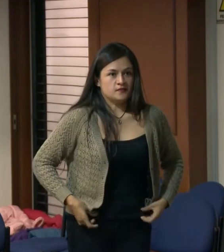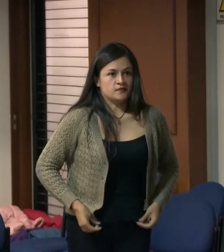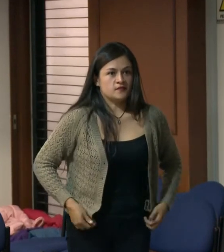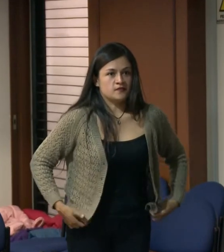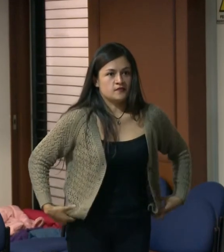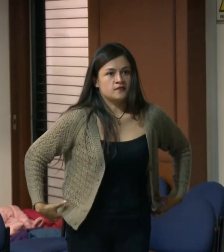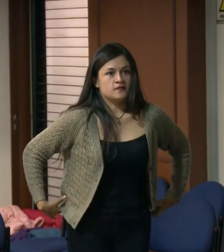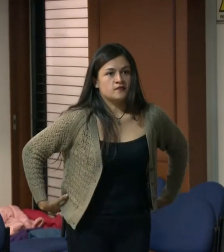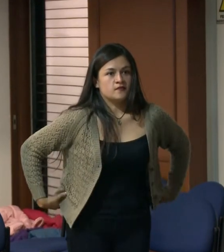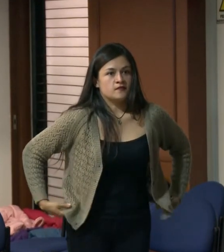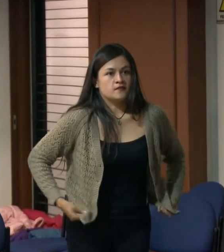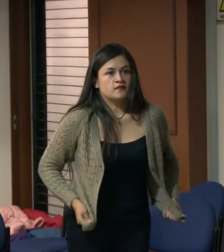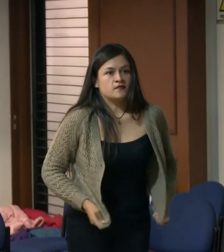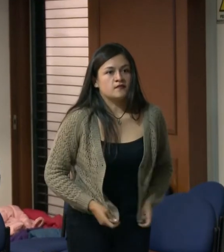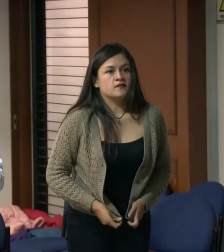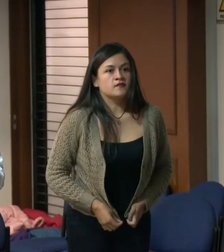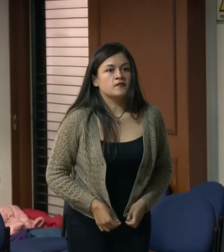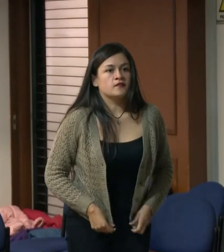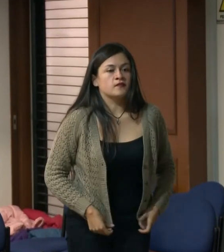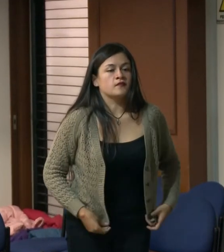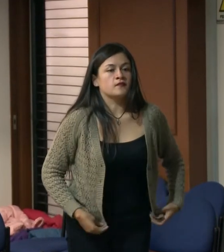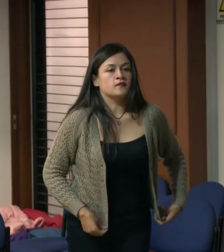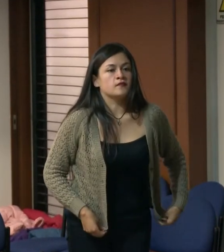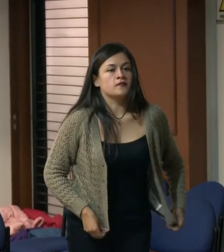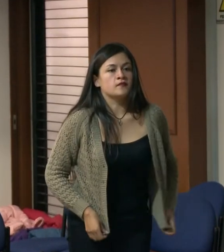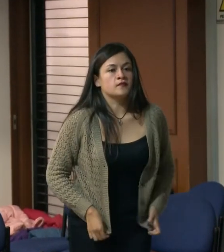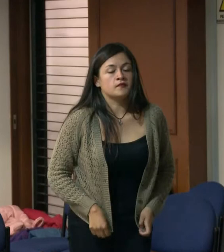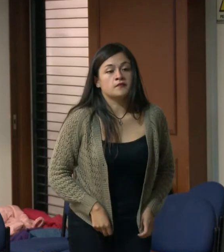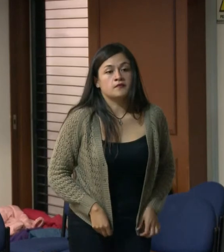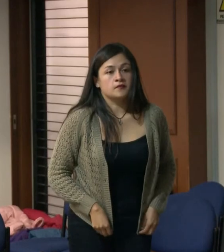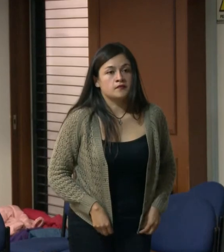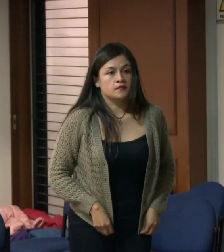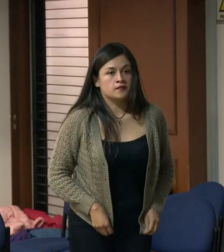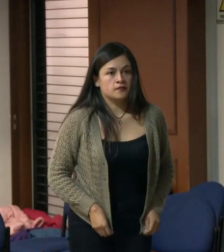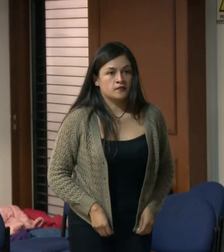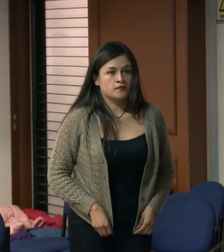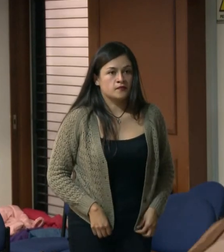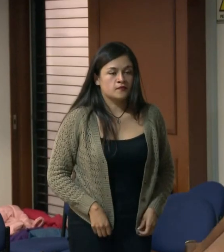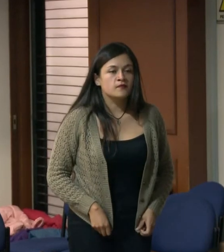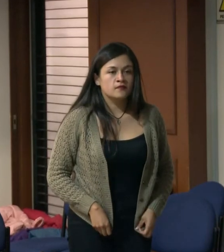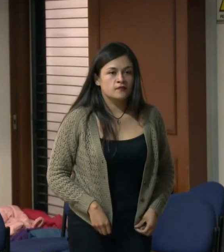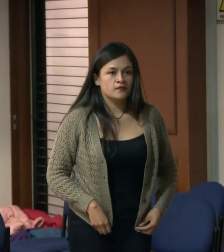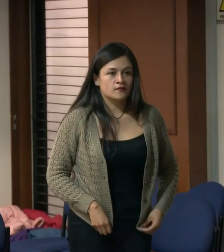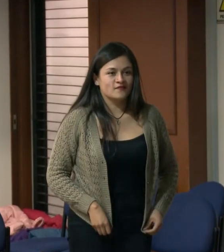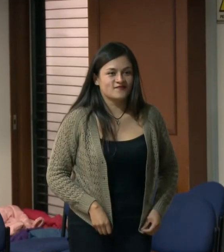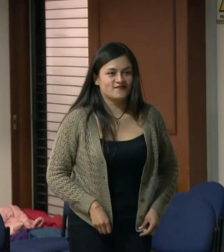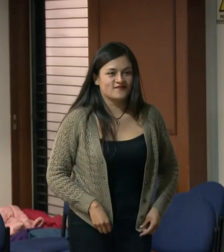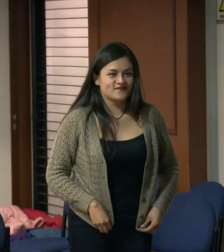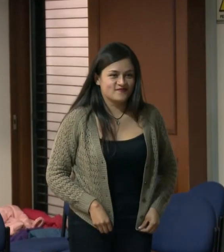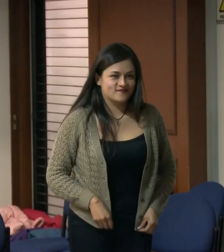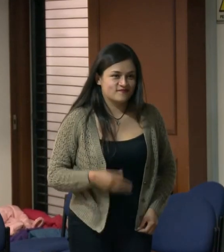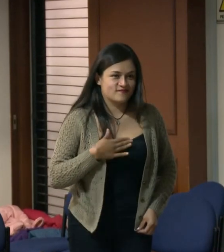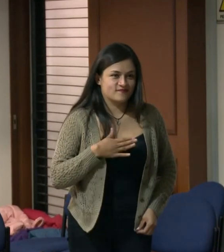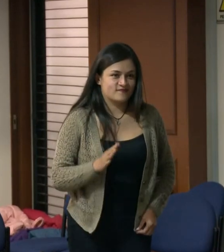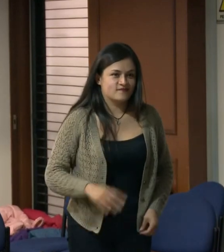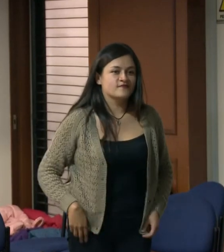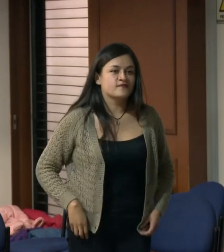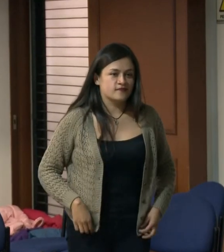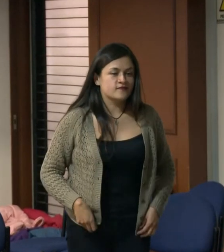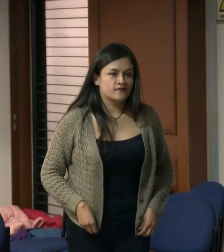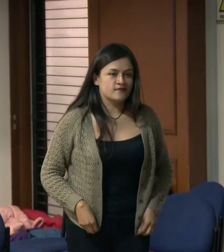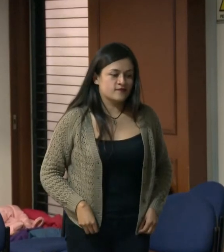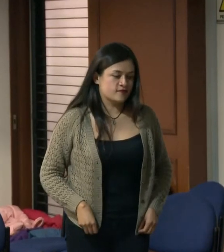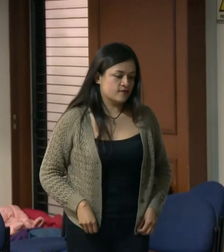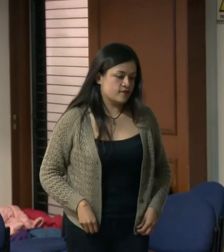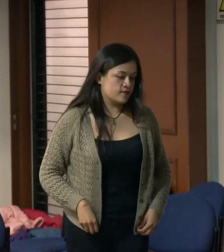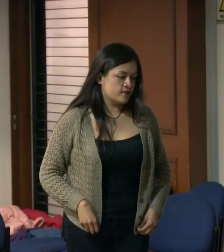Entonces, se identifica que se debe trabajar en esas concepciones, en estos imaginarios que tienen los funcionarios